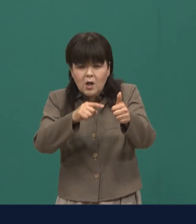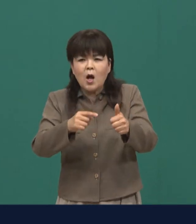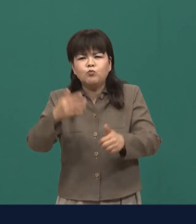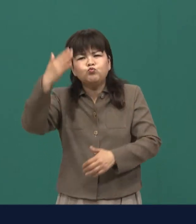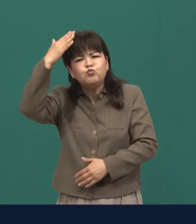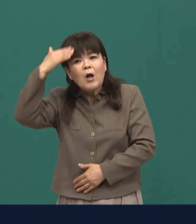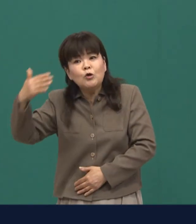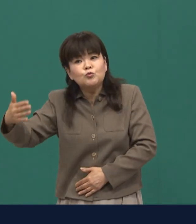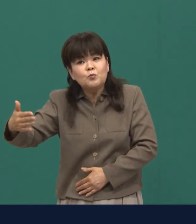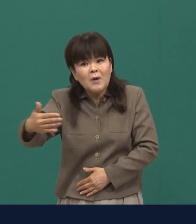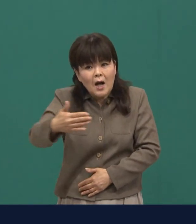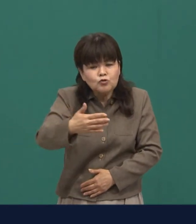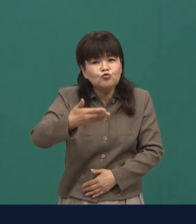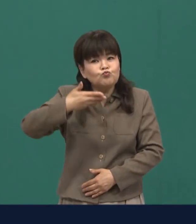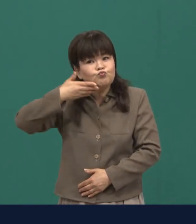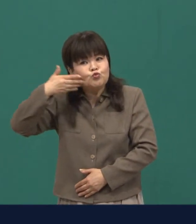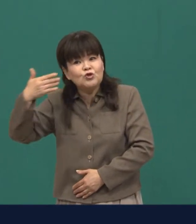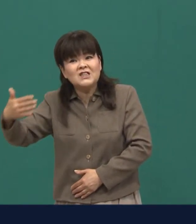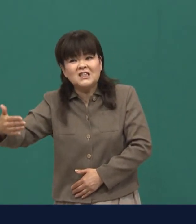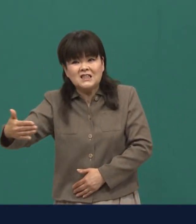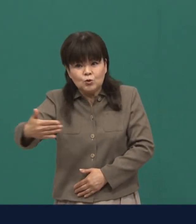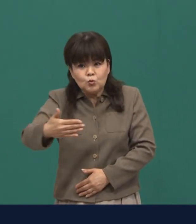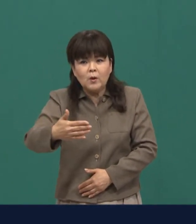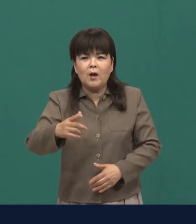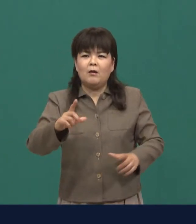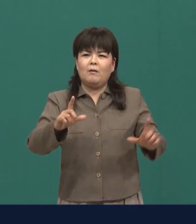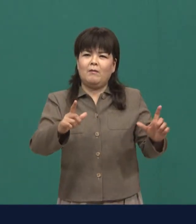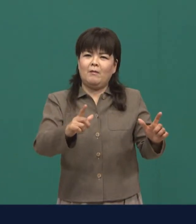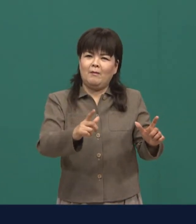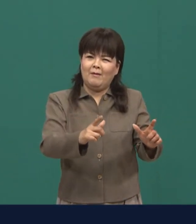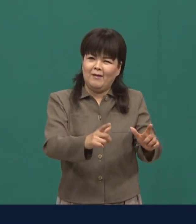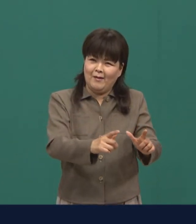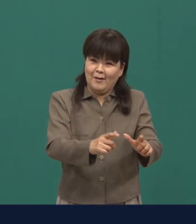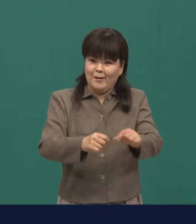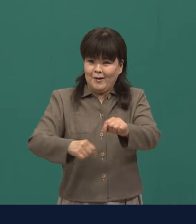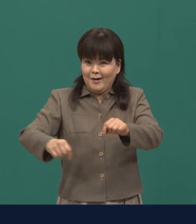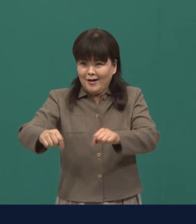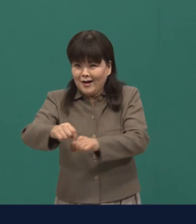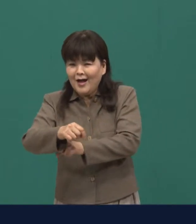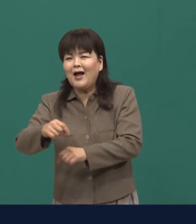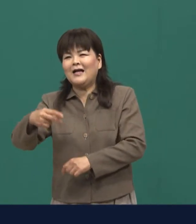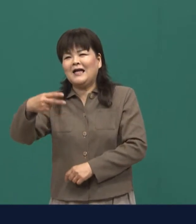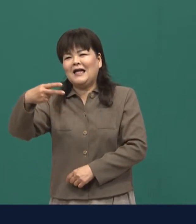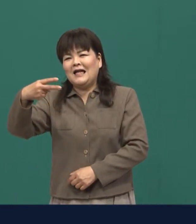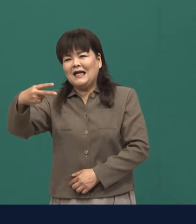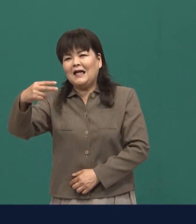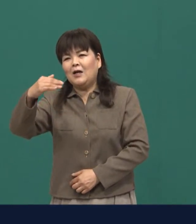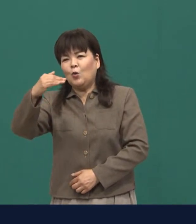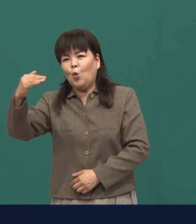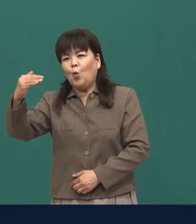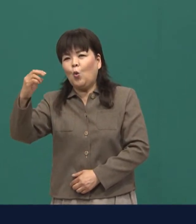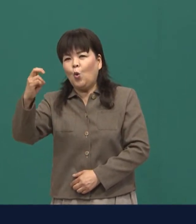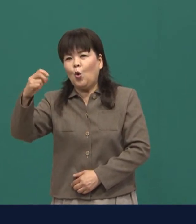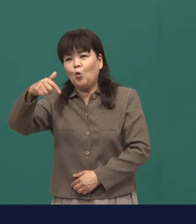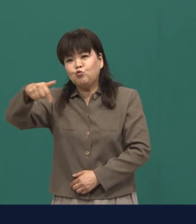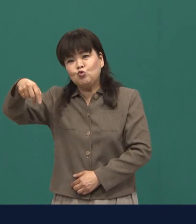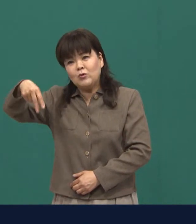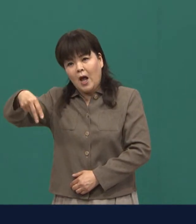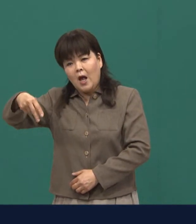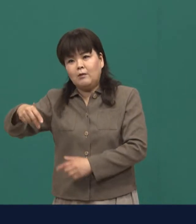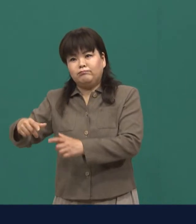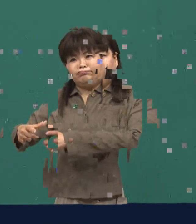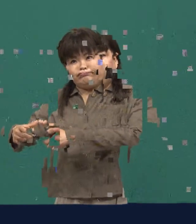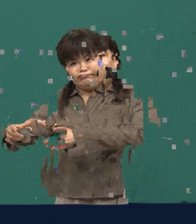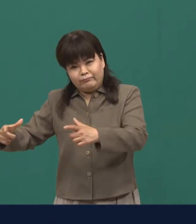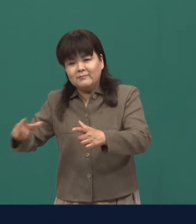佐野さんによると、ブラックバスやブルーギルもだんだん減ってきて、それと反比例するようにニゴロブナが戻